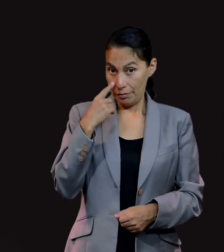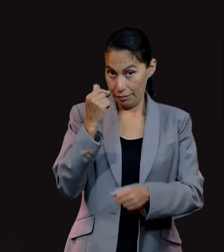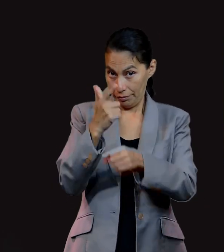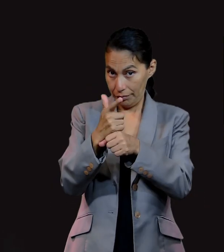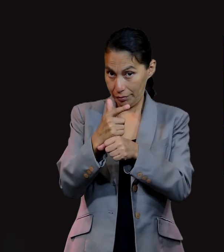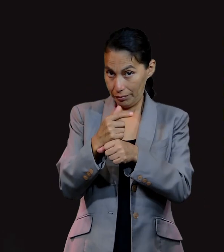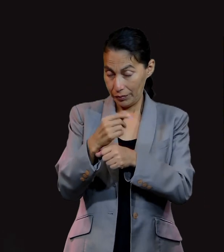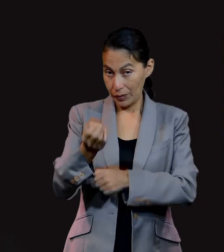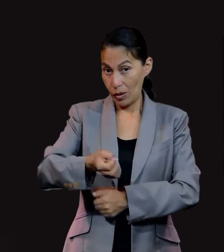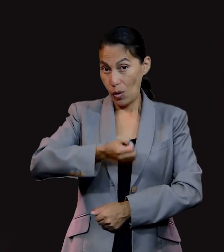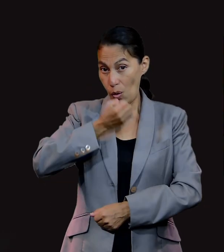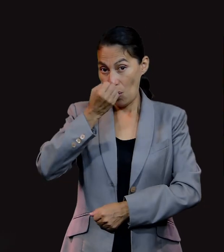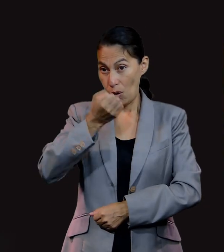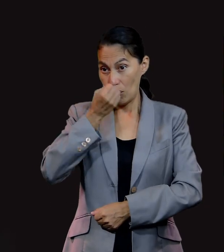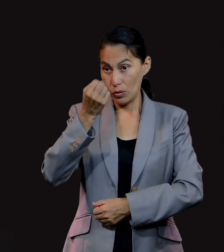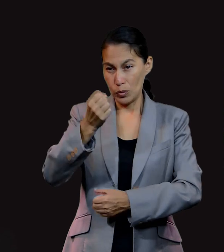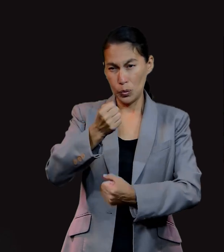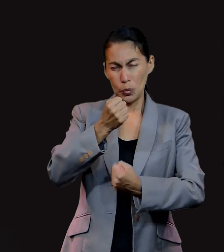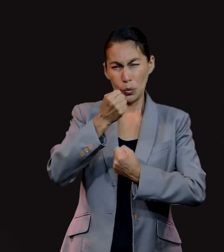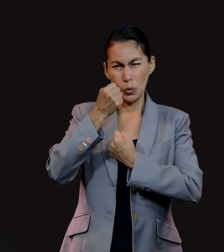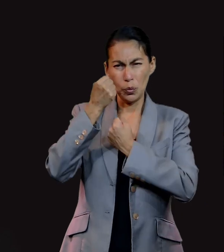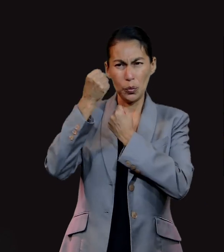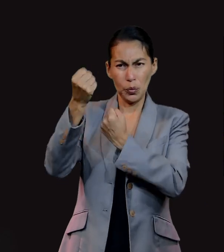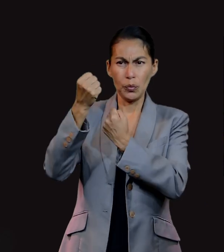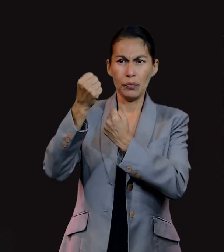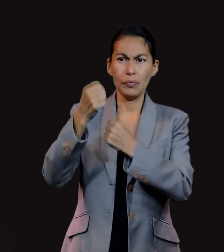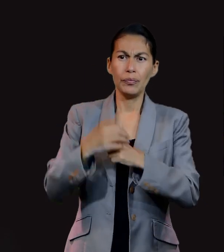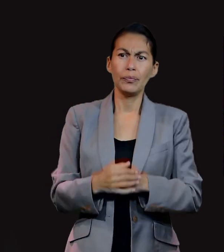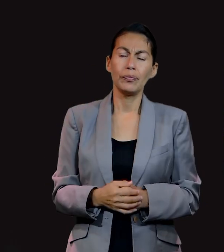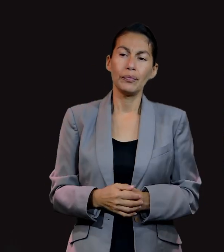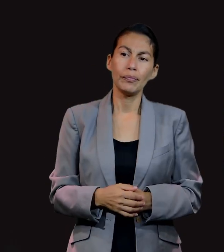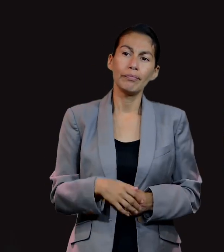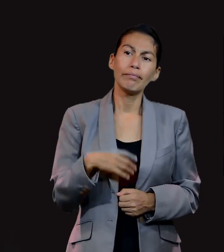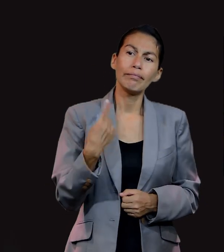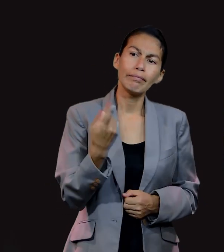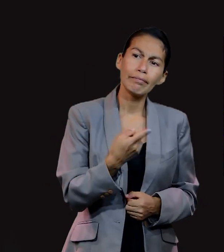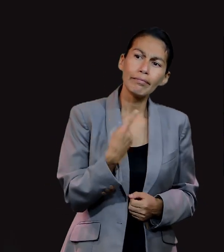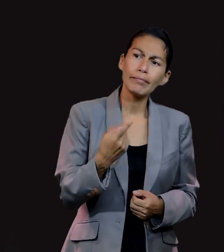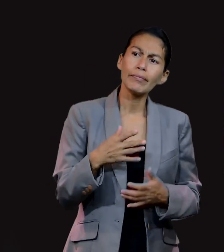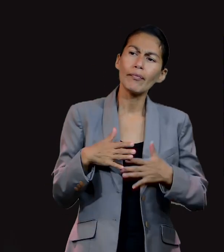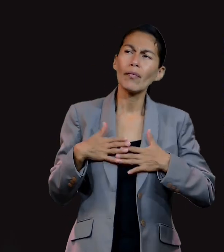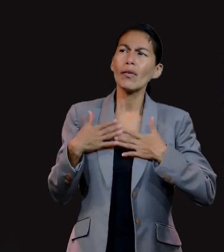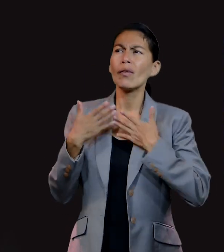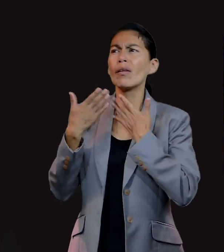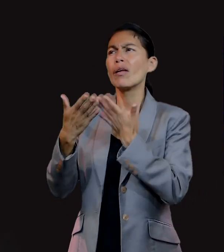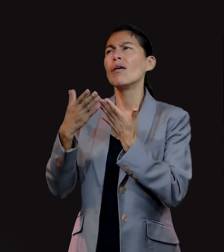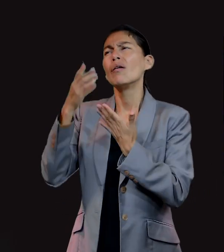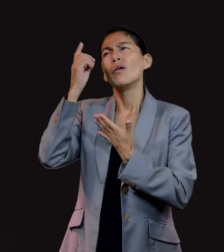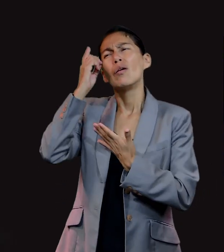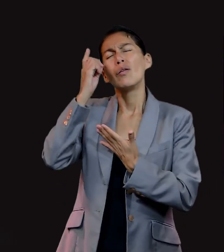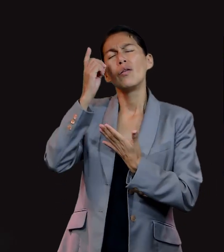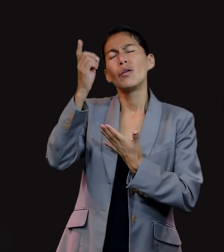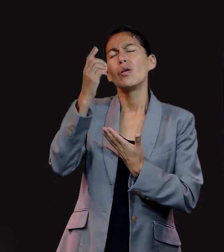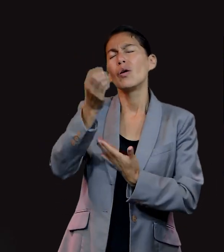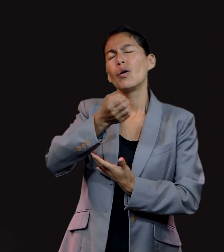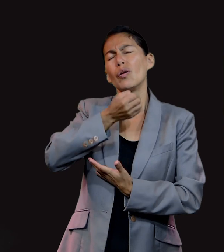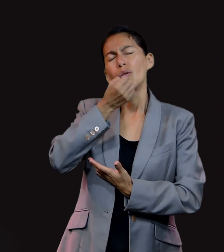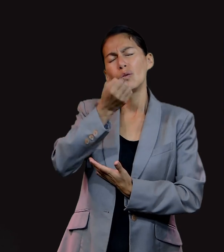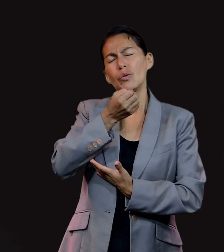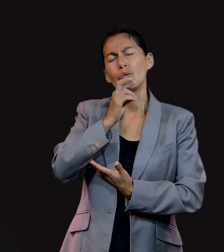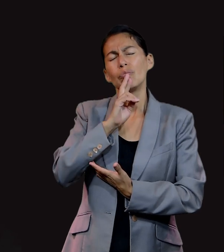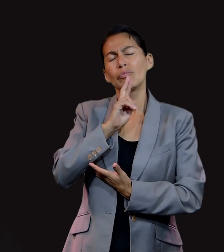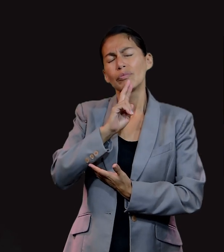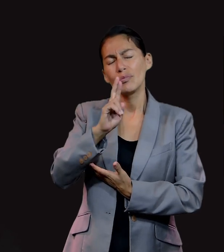ver la oración tiene mucho poder y podemos confiar en que Dios contestará